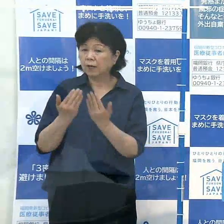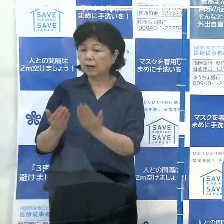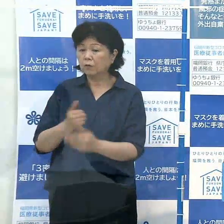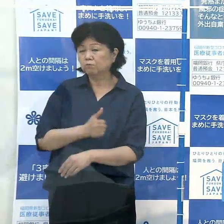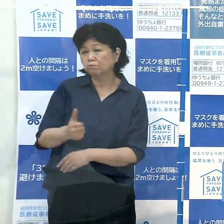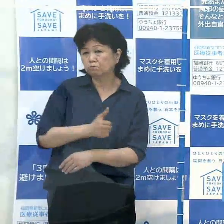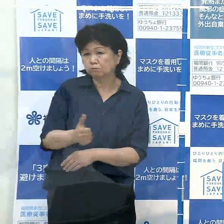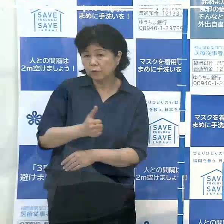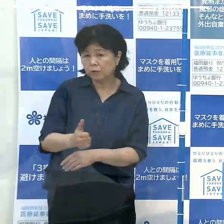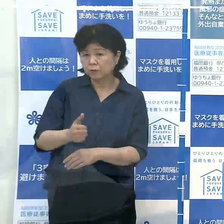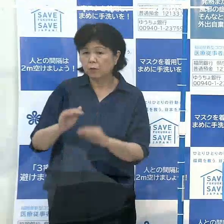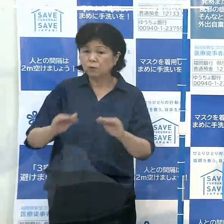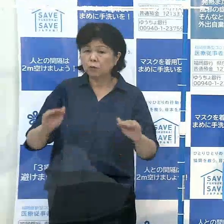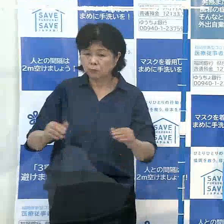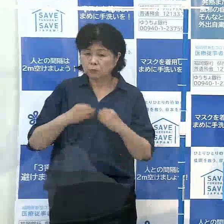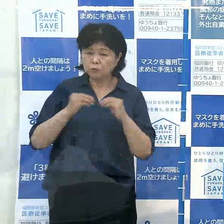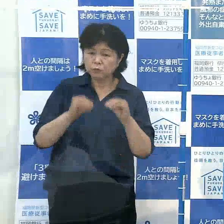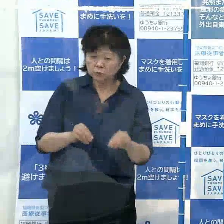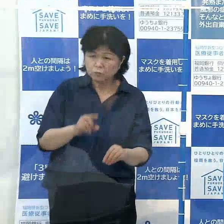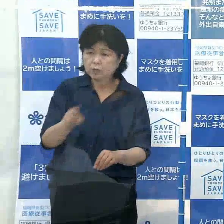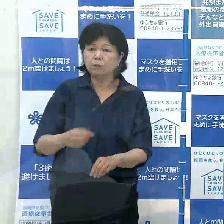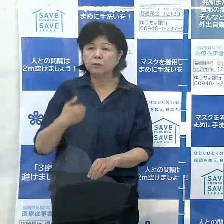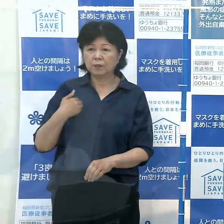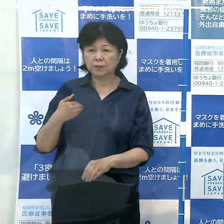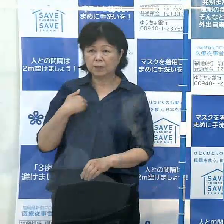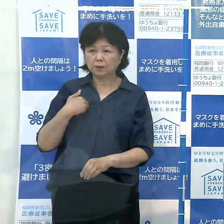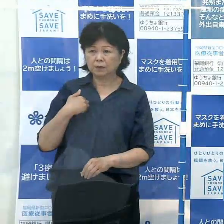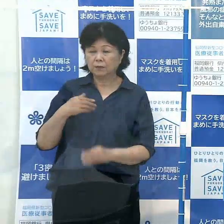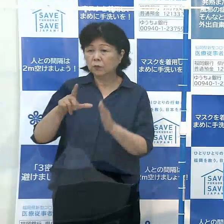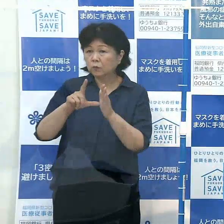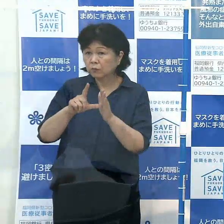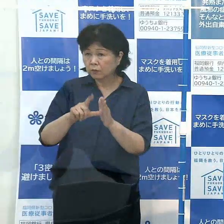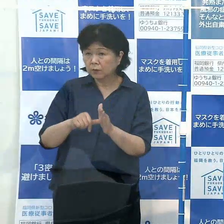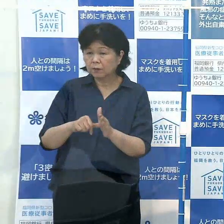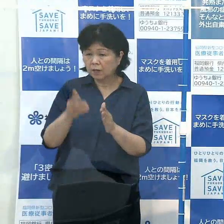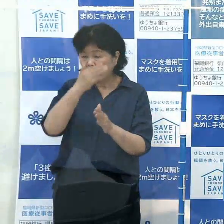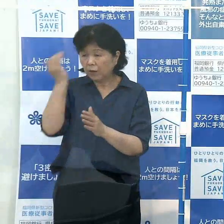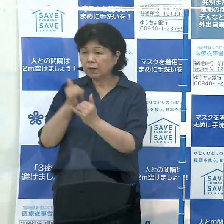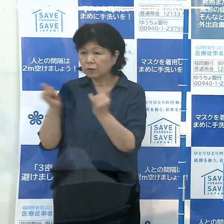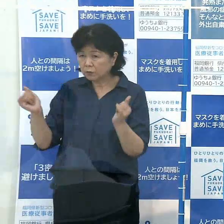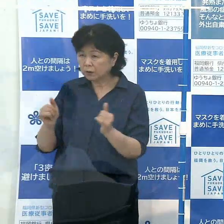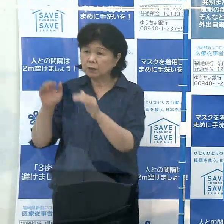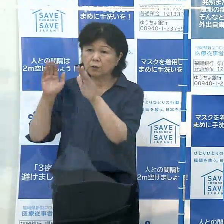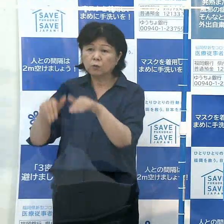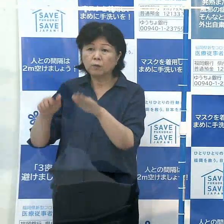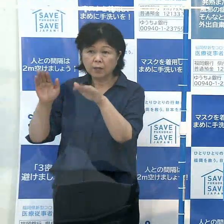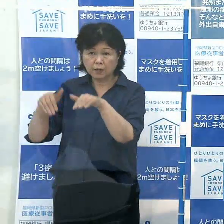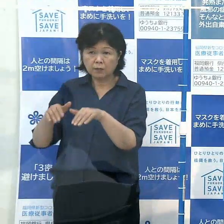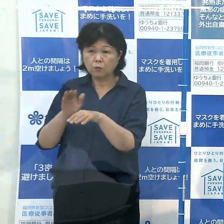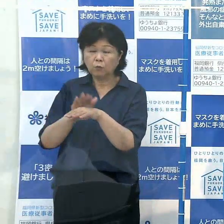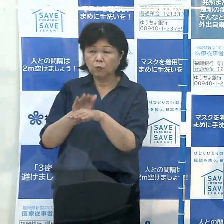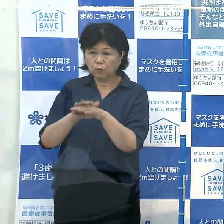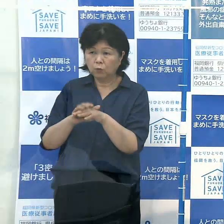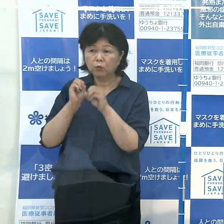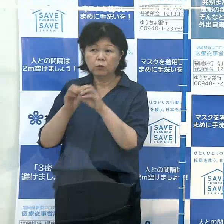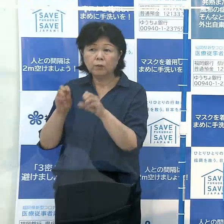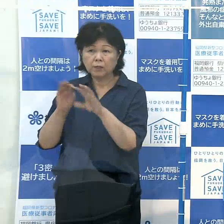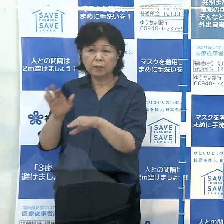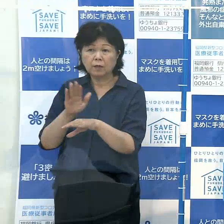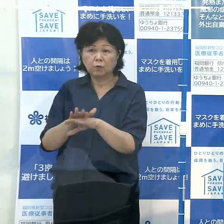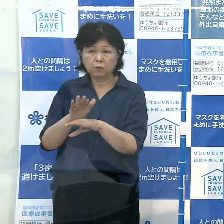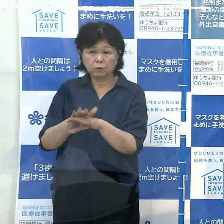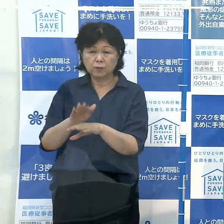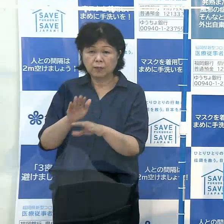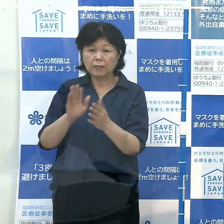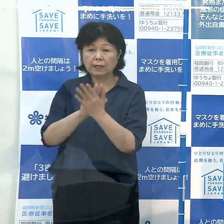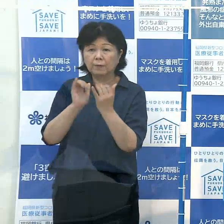ているお子さんたちに移す可能性があるわけであります。そこで若い方への呼びかけということでそれを強化しておりまして、県